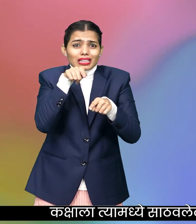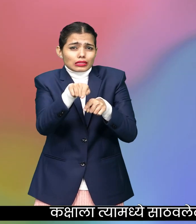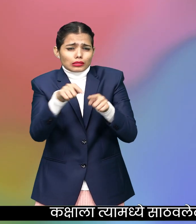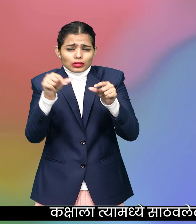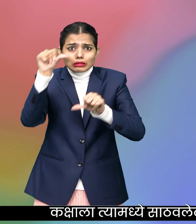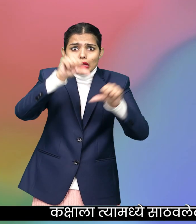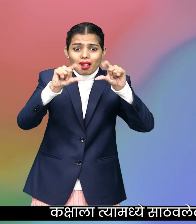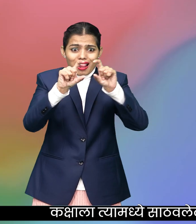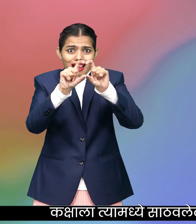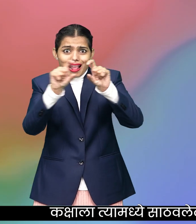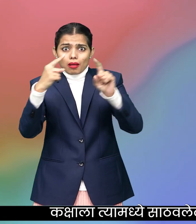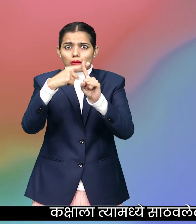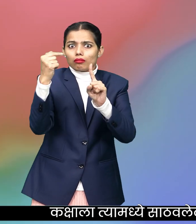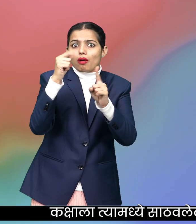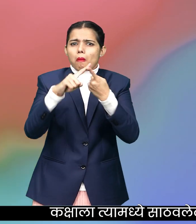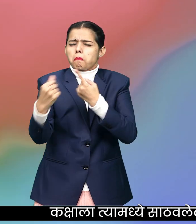लागते.